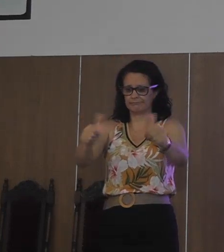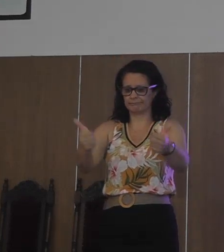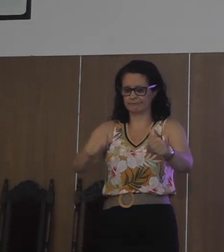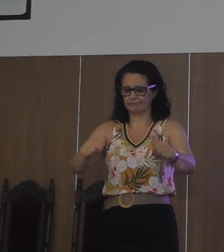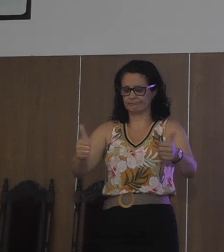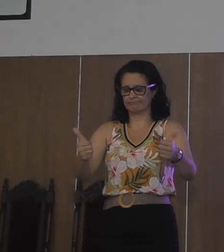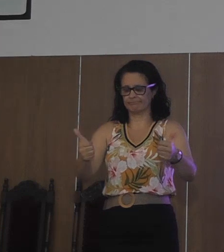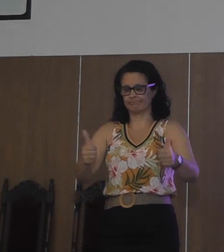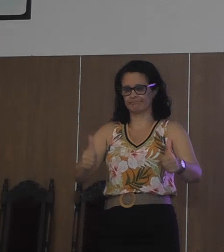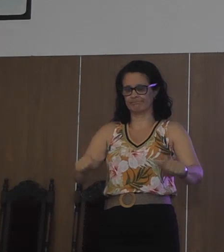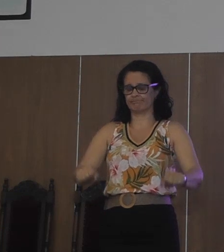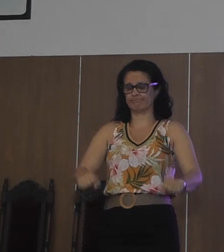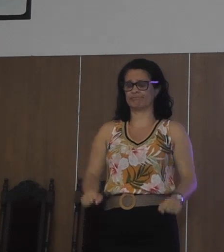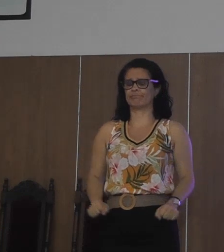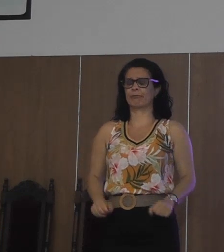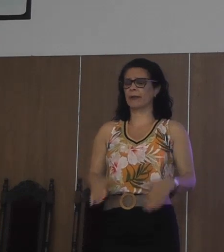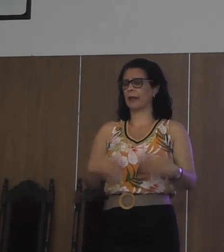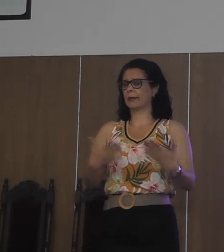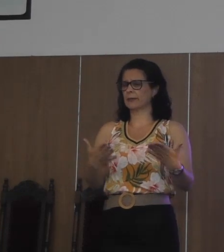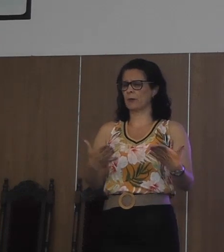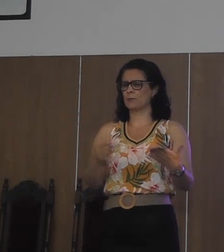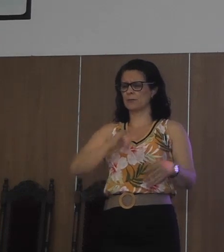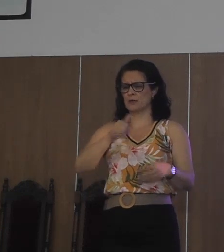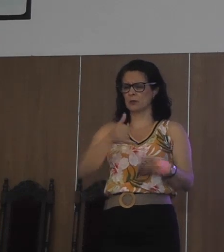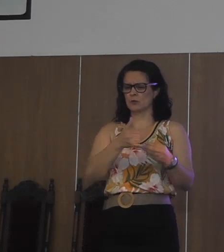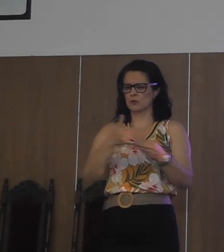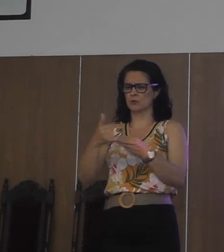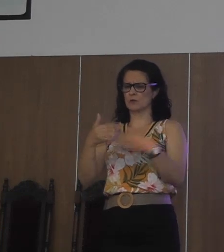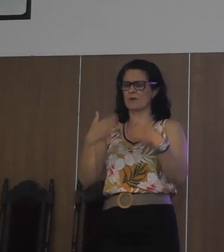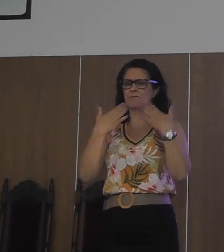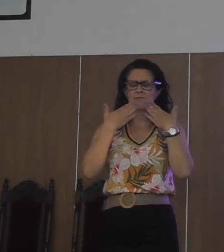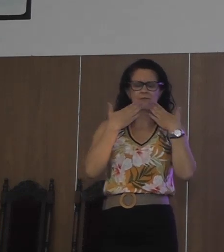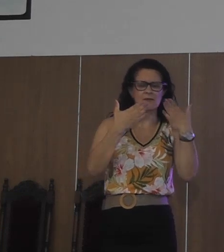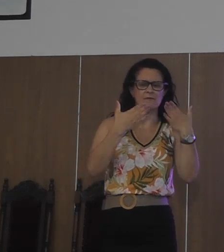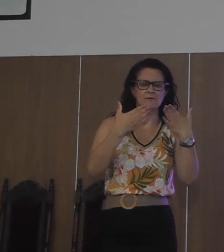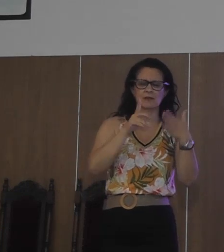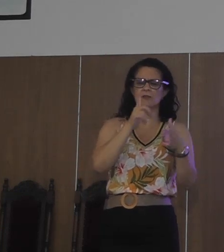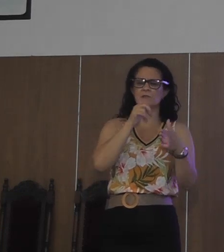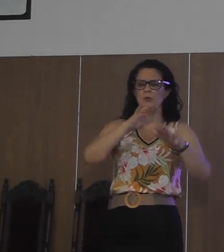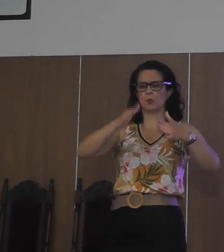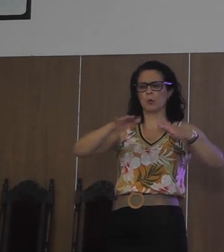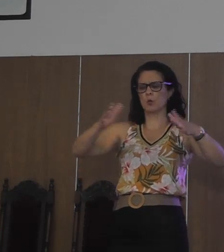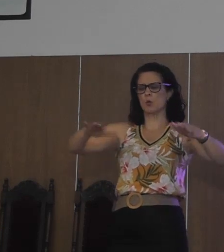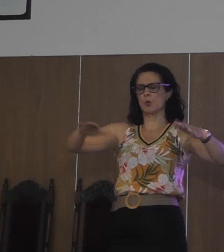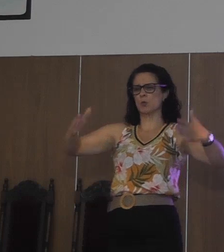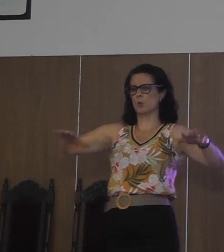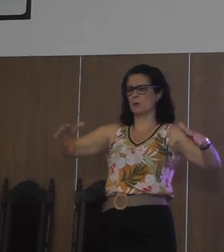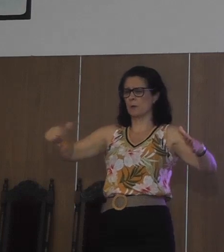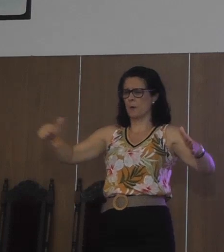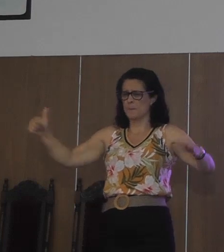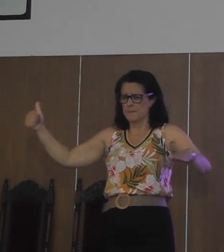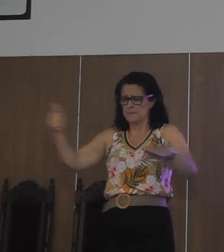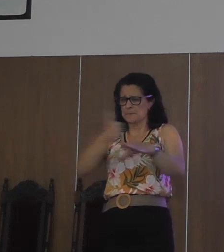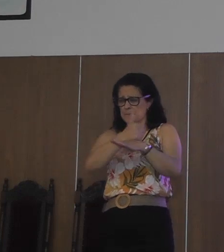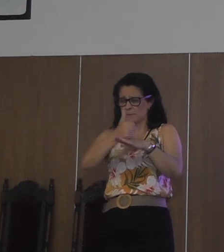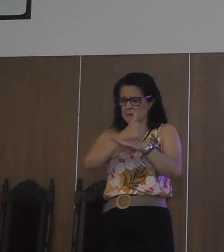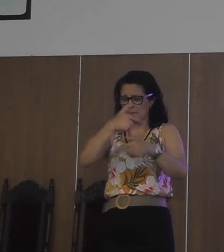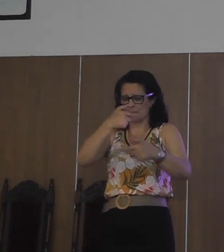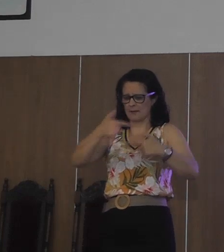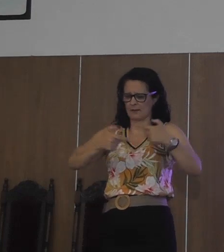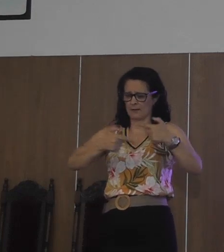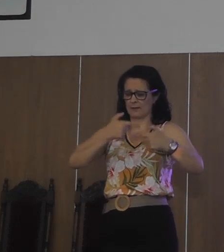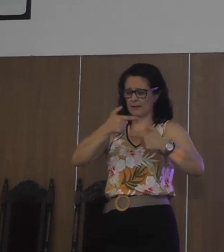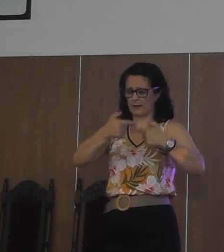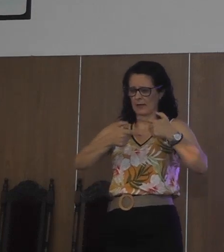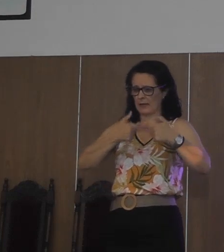E de frente para o rio Jordão, Josué vai ter ali a sua primeira batalha. Se você abrir no livro de Josué, no capítulo 3, vai falar